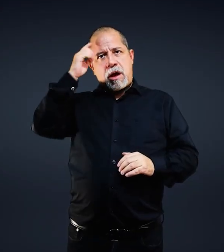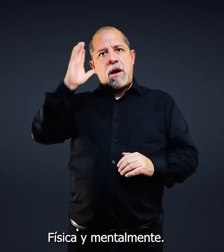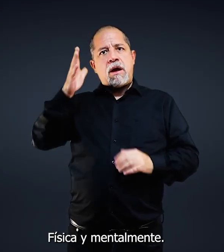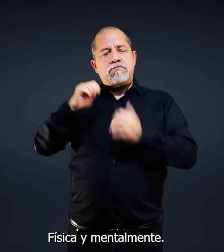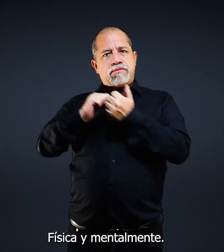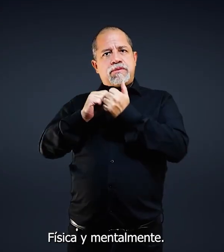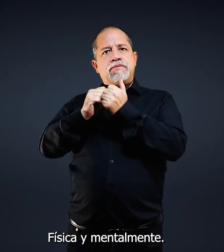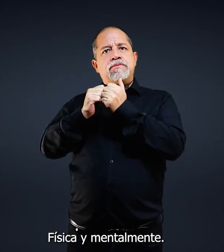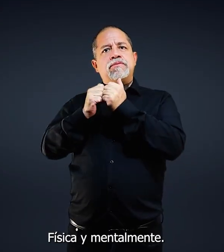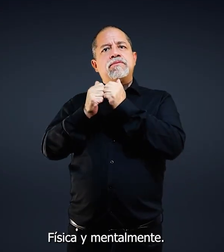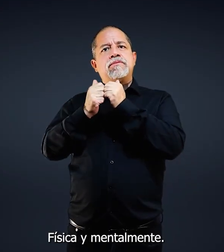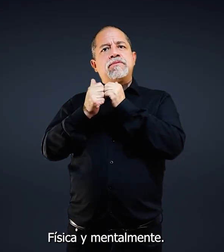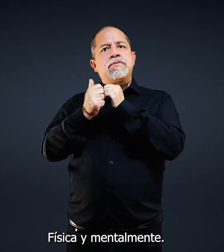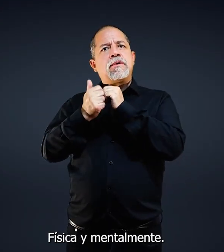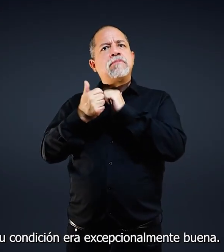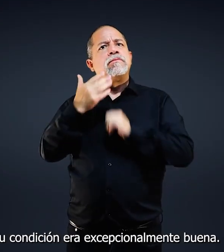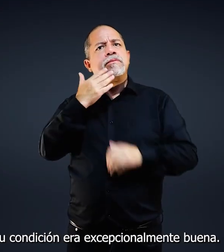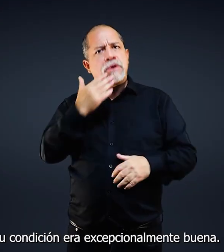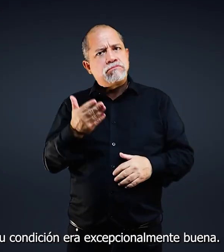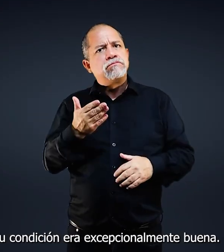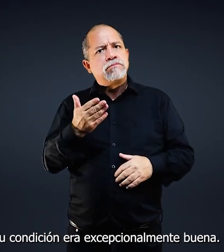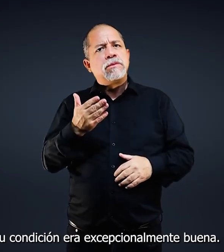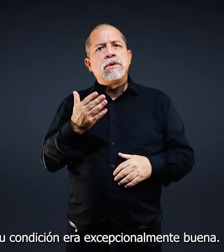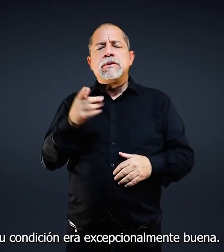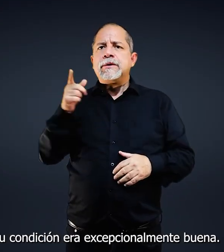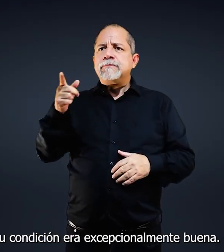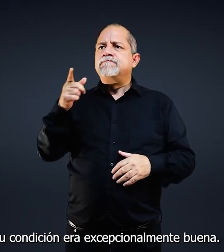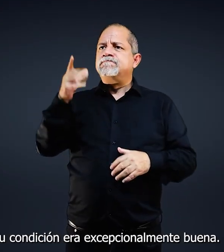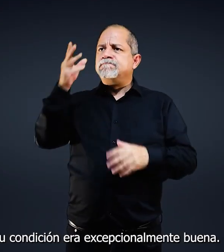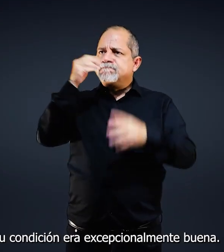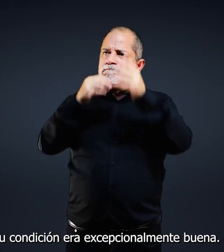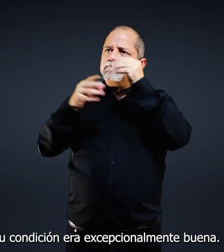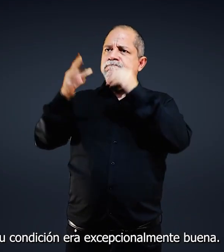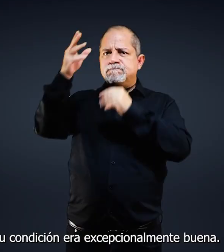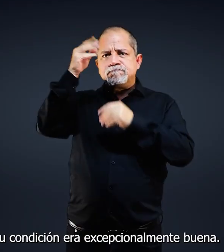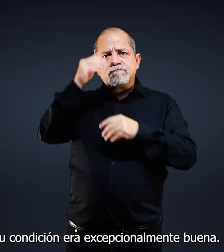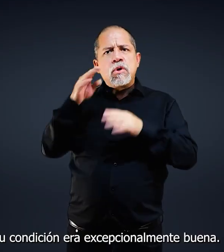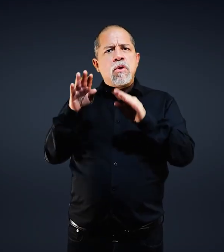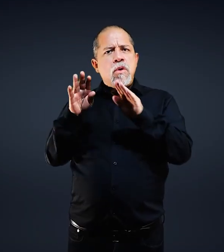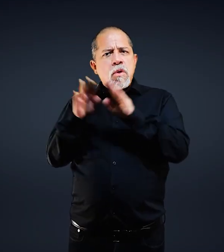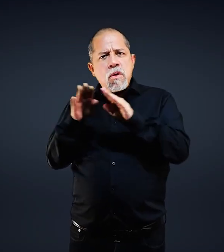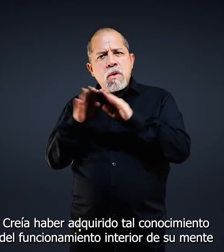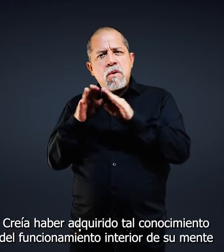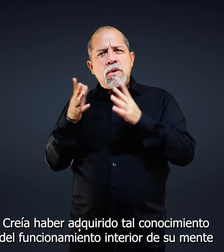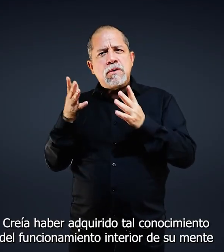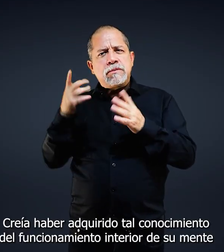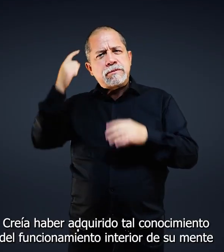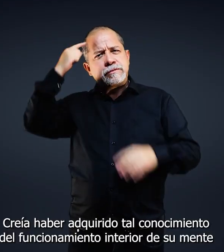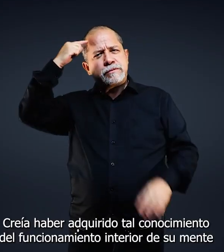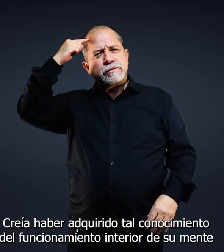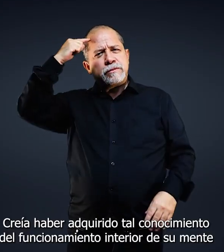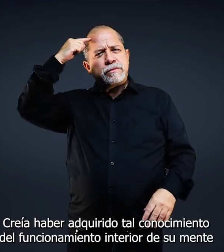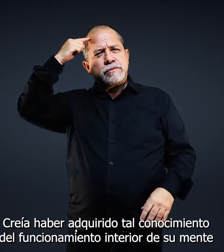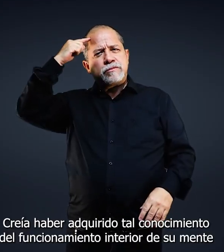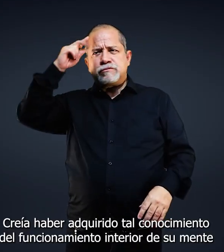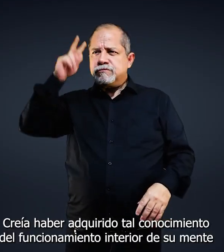Física y mentalmente, su condición era excepcionalmente buena. Creía haber adquirido tal conocimiento